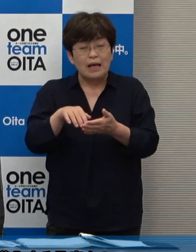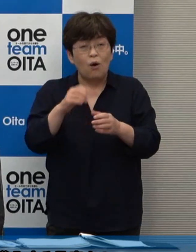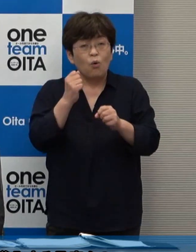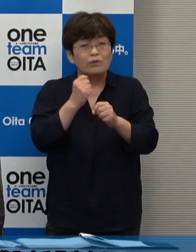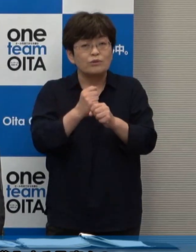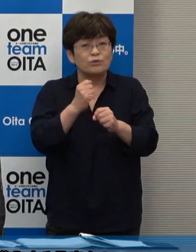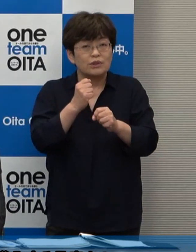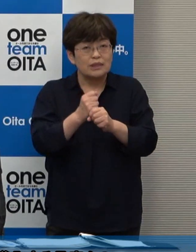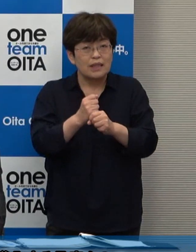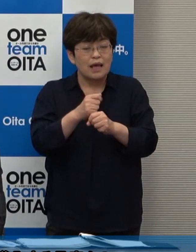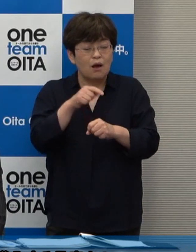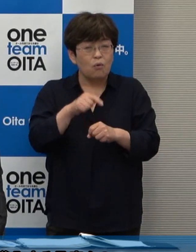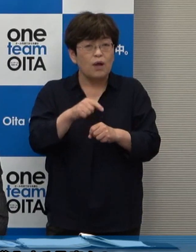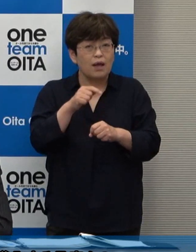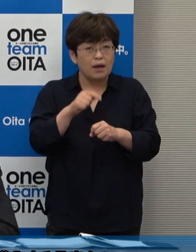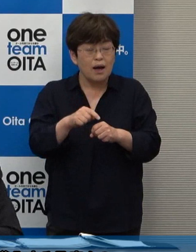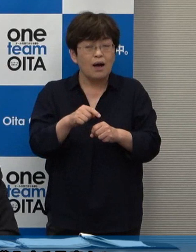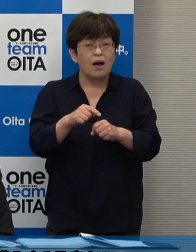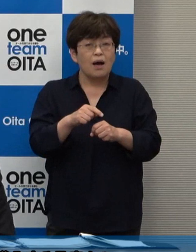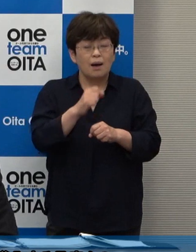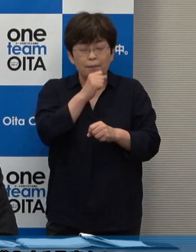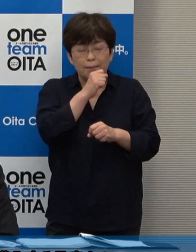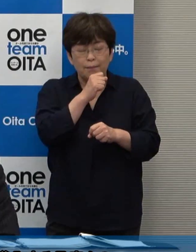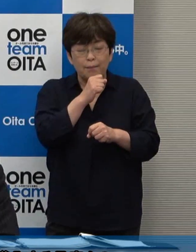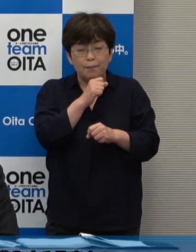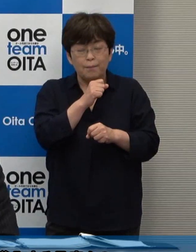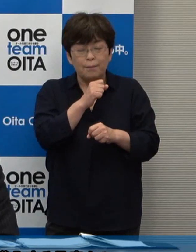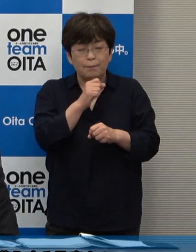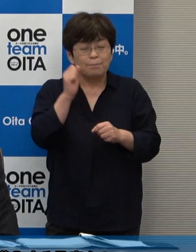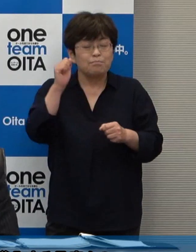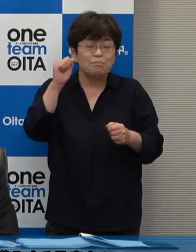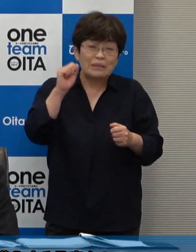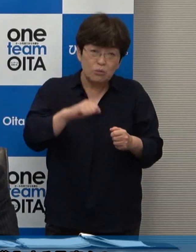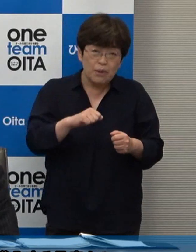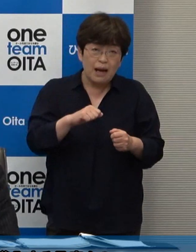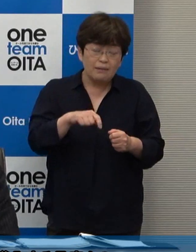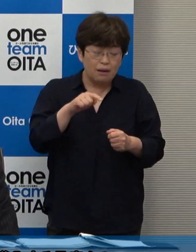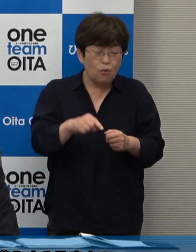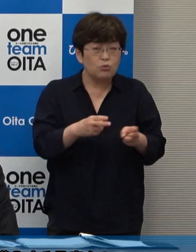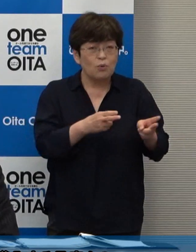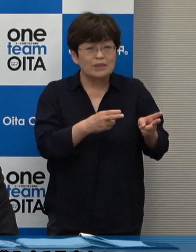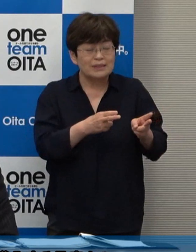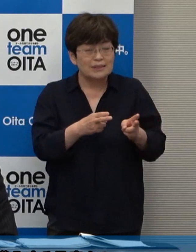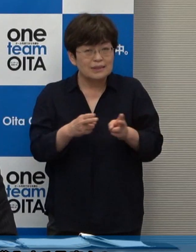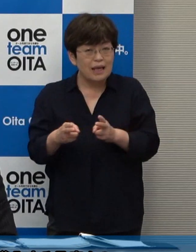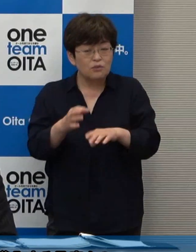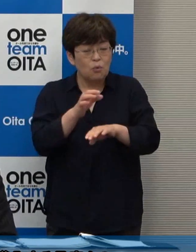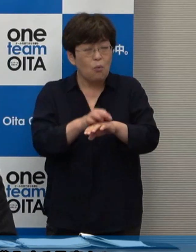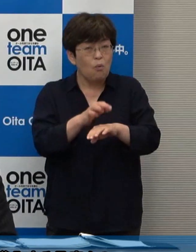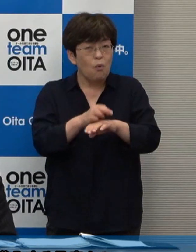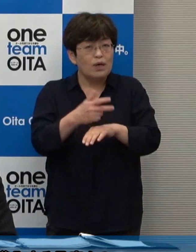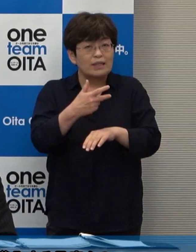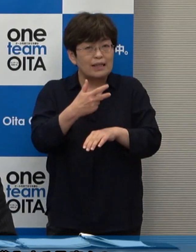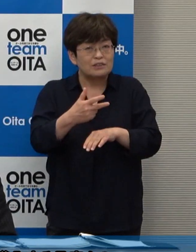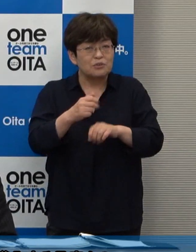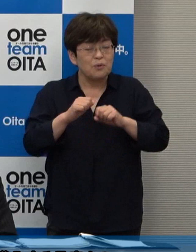り、そしてこういう形の制度を大分市としてはやっていきたいですと